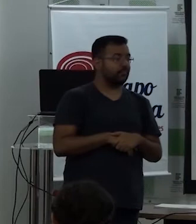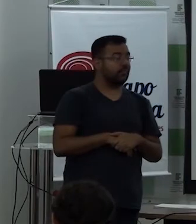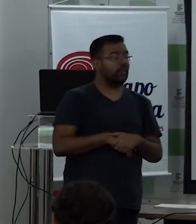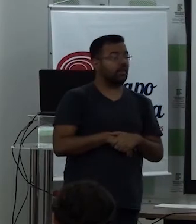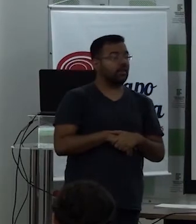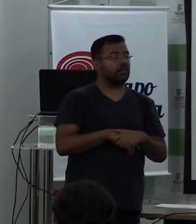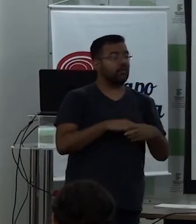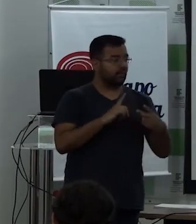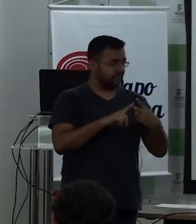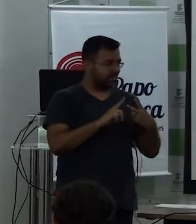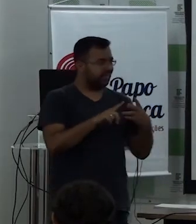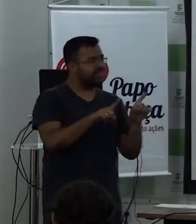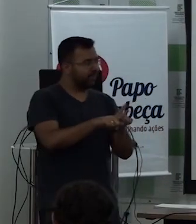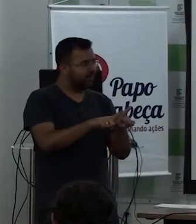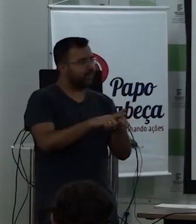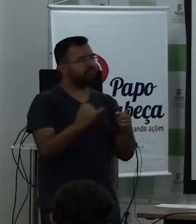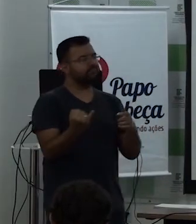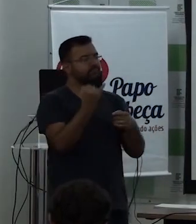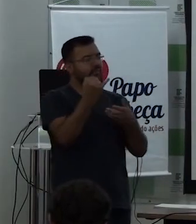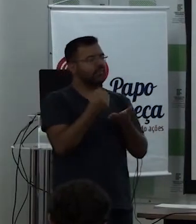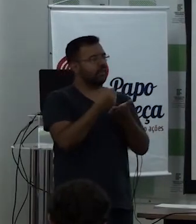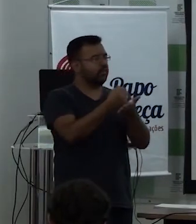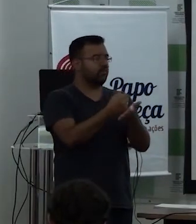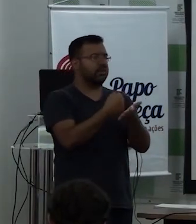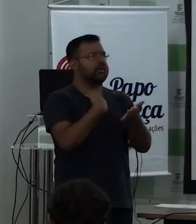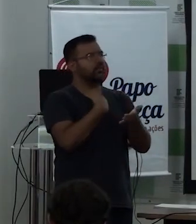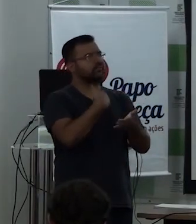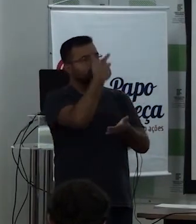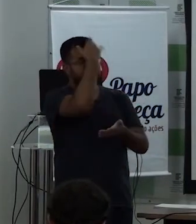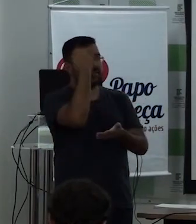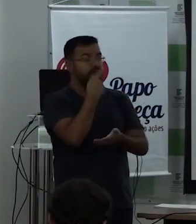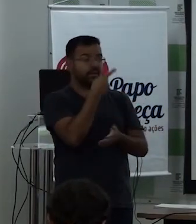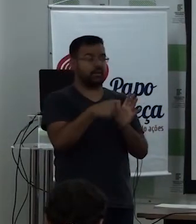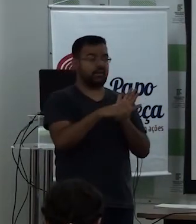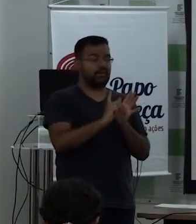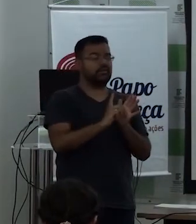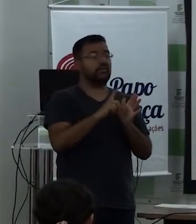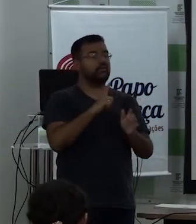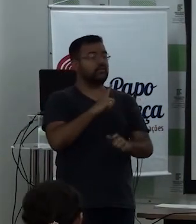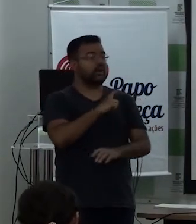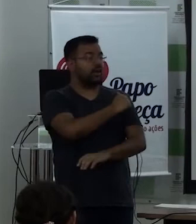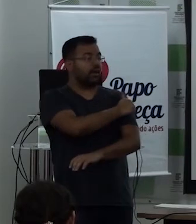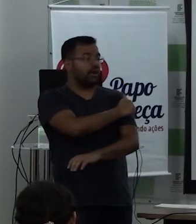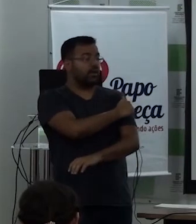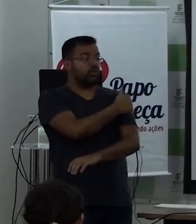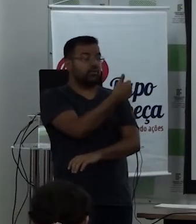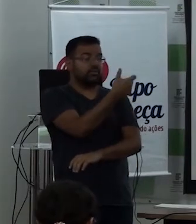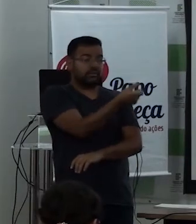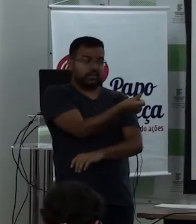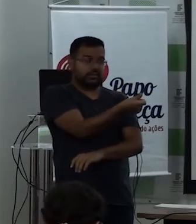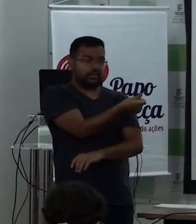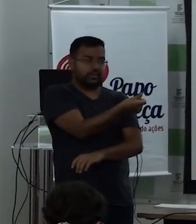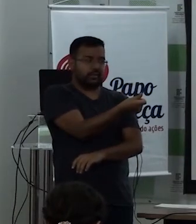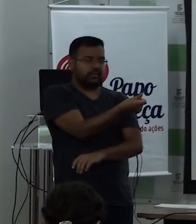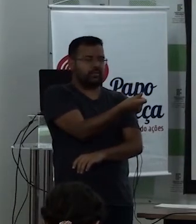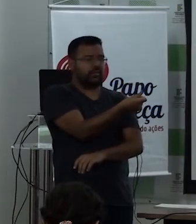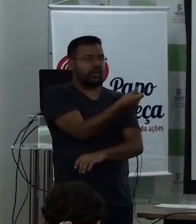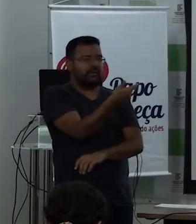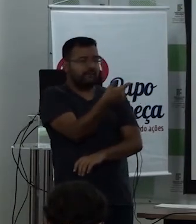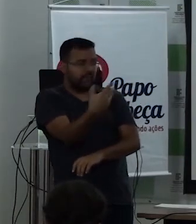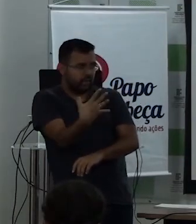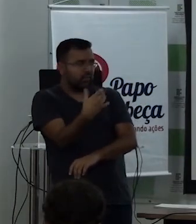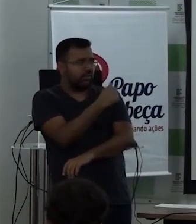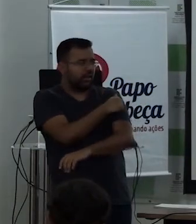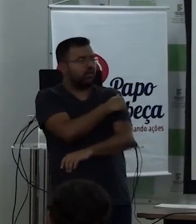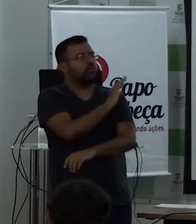Outra contribuição também, como eu mencionei, foram 16 alunos beneficiados, 24 alunos se